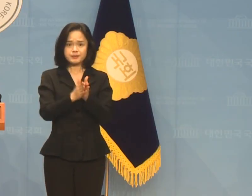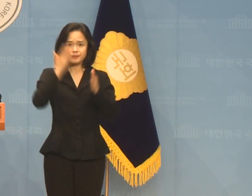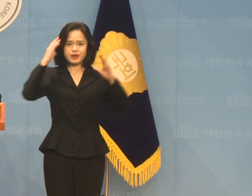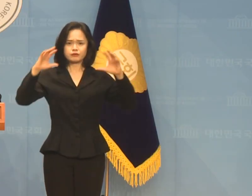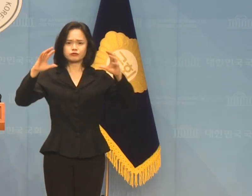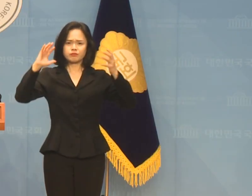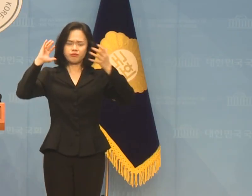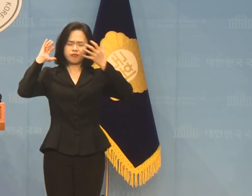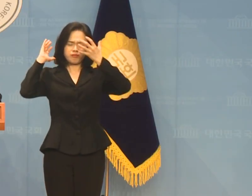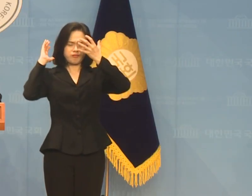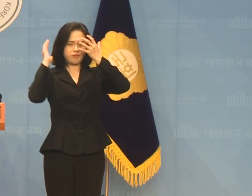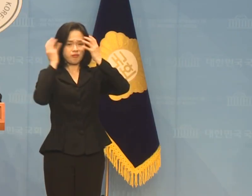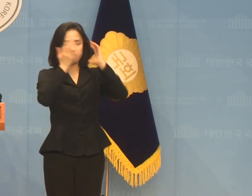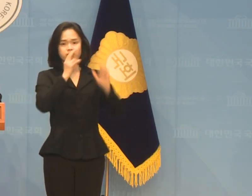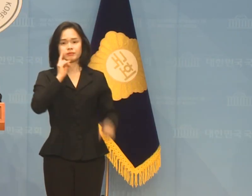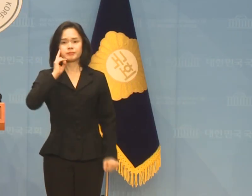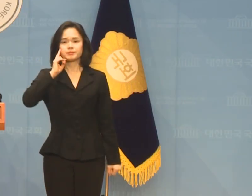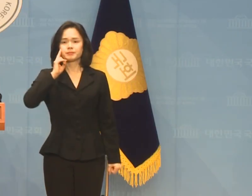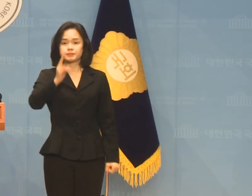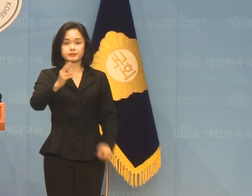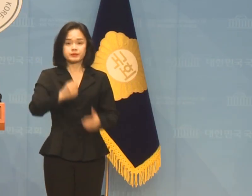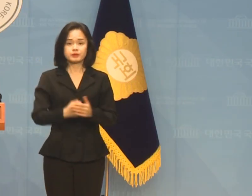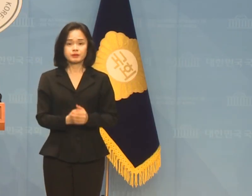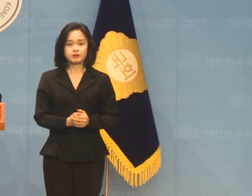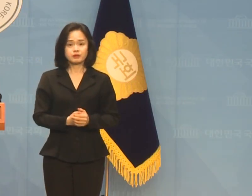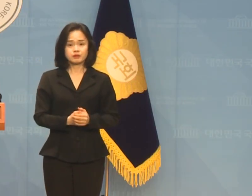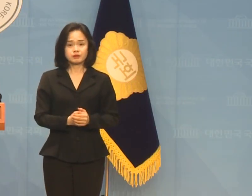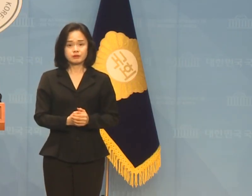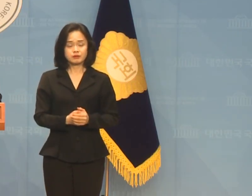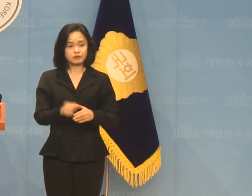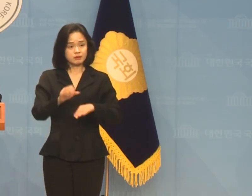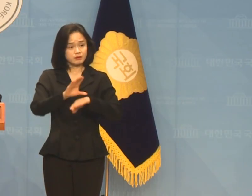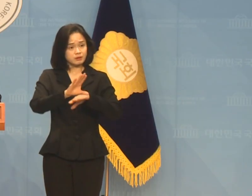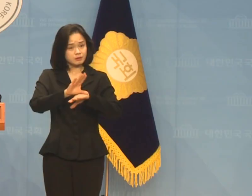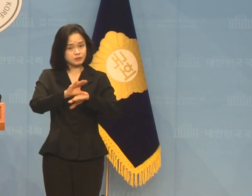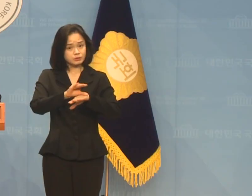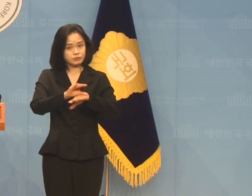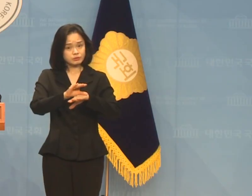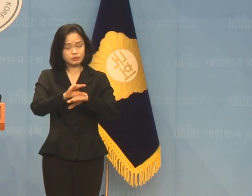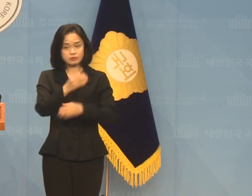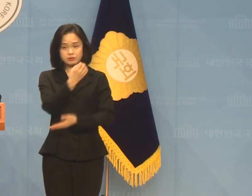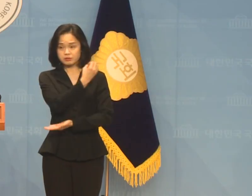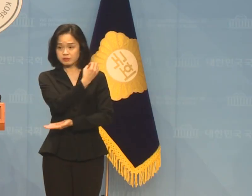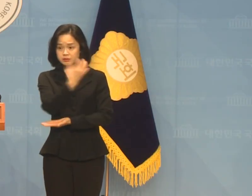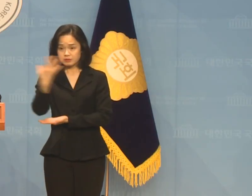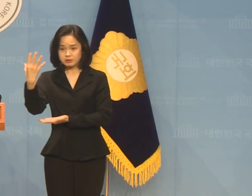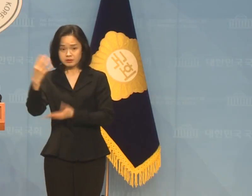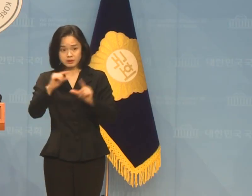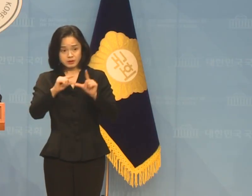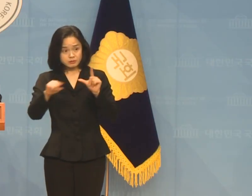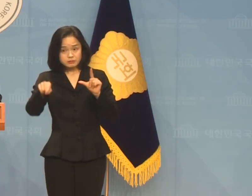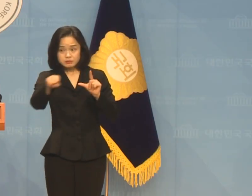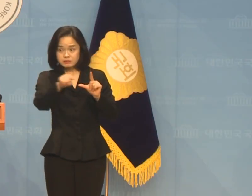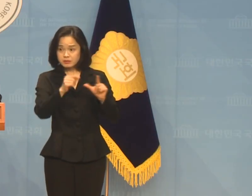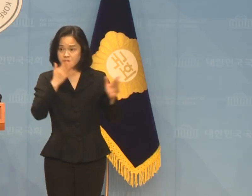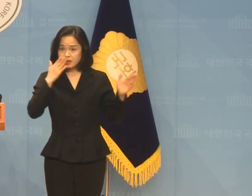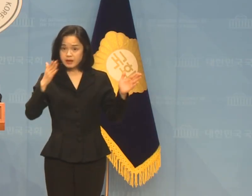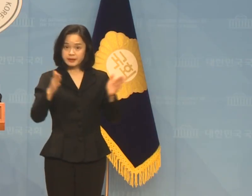빠져든 상태이며, 여기에 일부 언론까지 동조하고 있는 극심한 위기